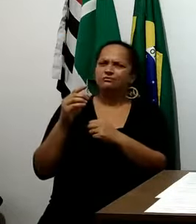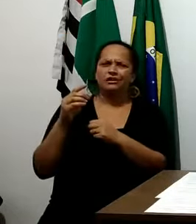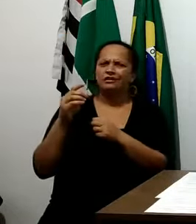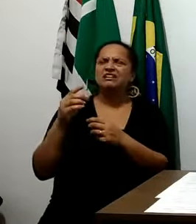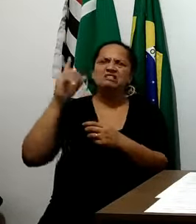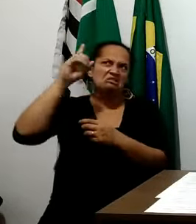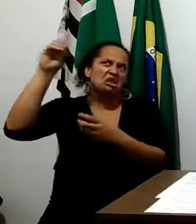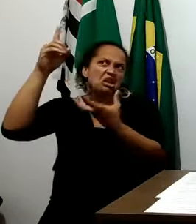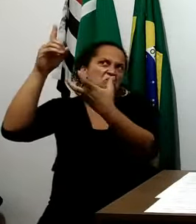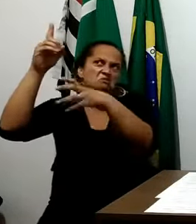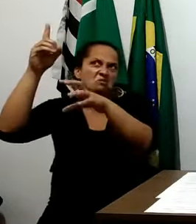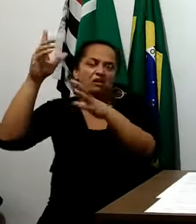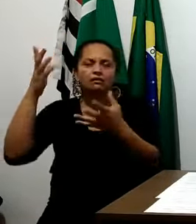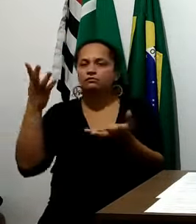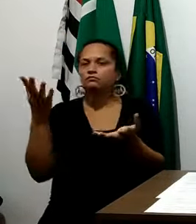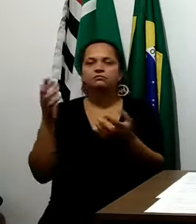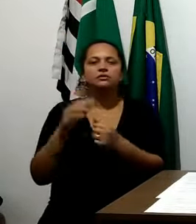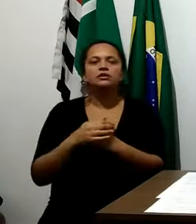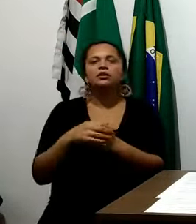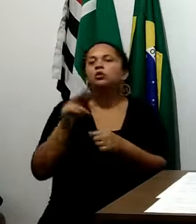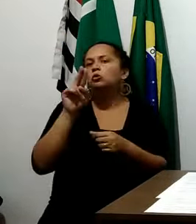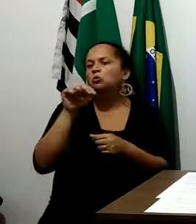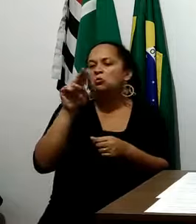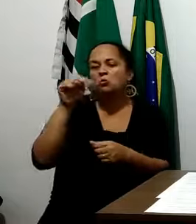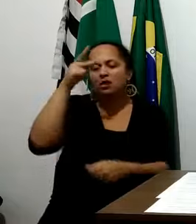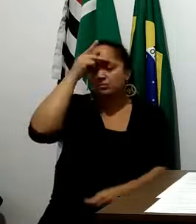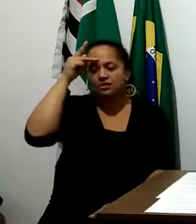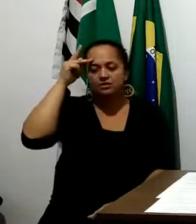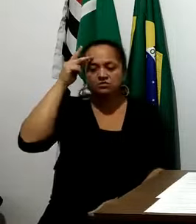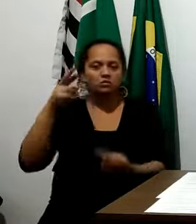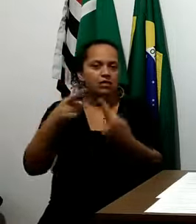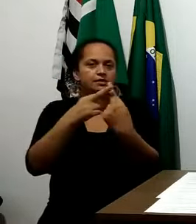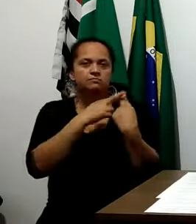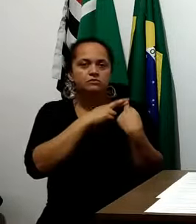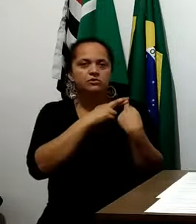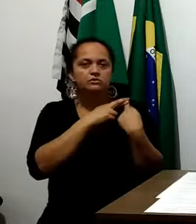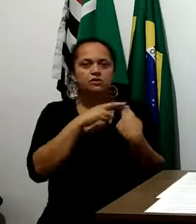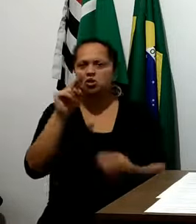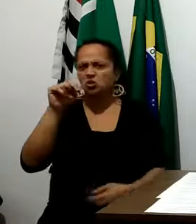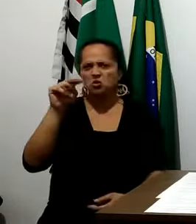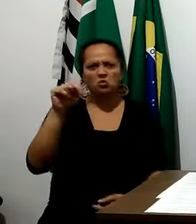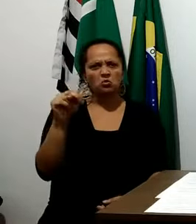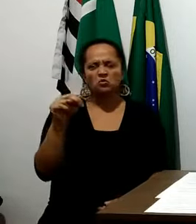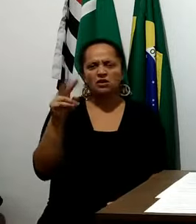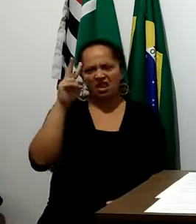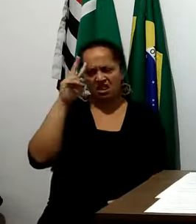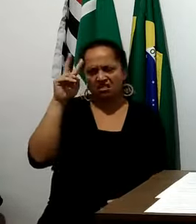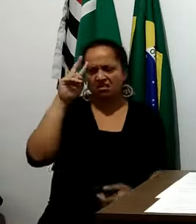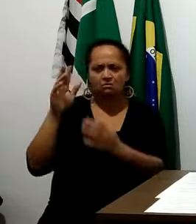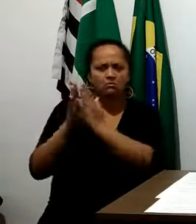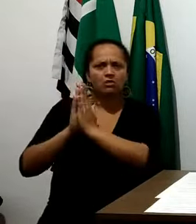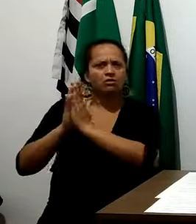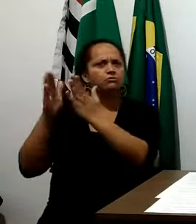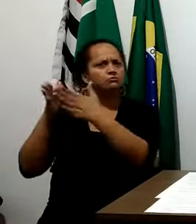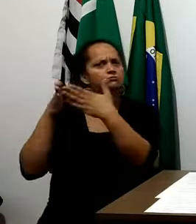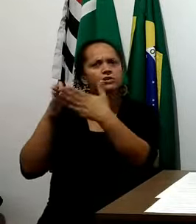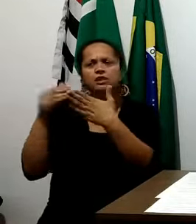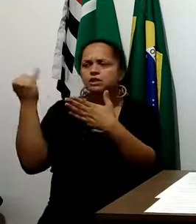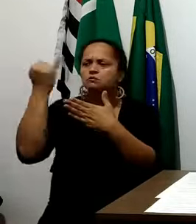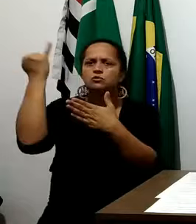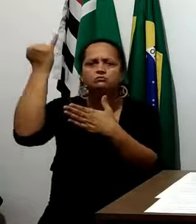se coloca em xeque, nunca se coloca em evidência o papel dos intercessores. Nós temos